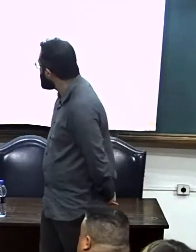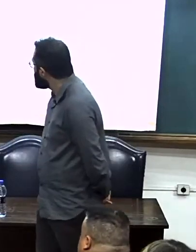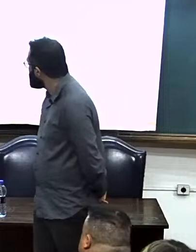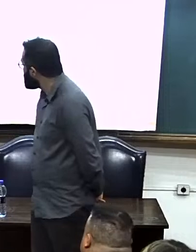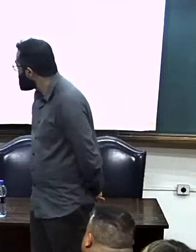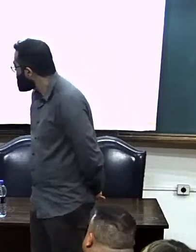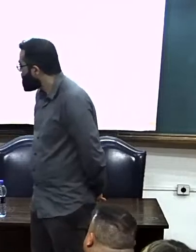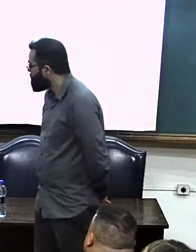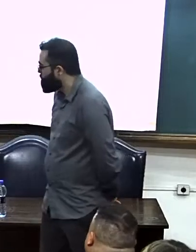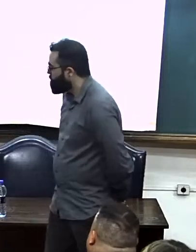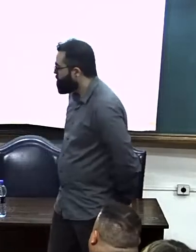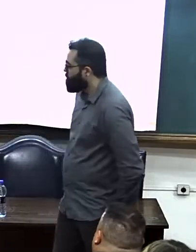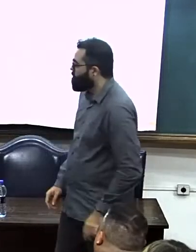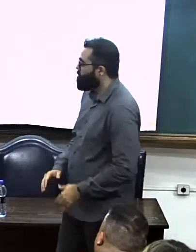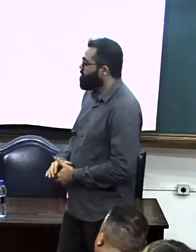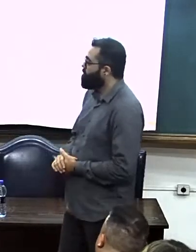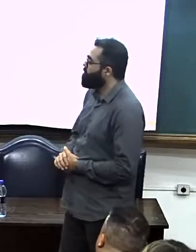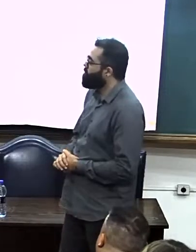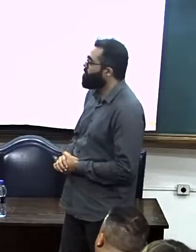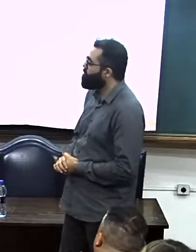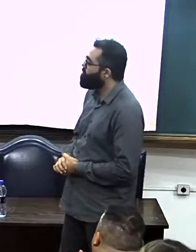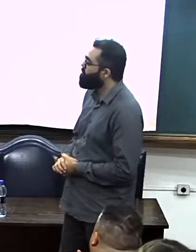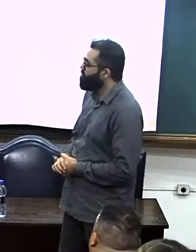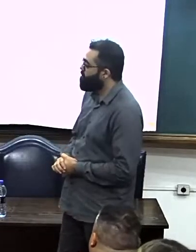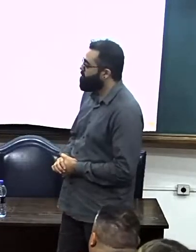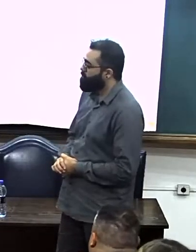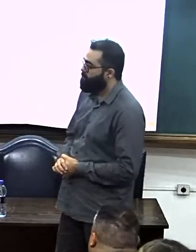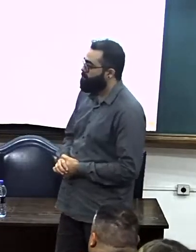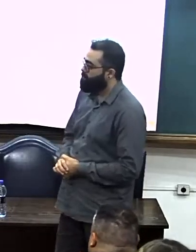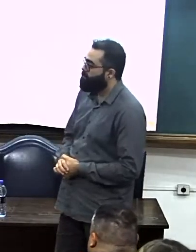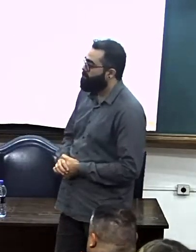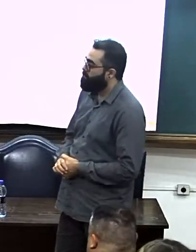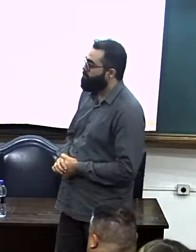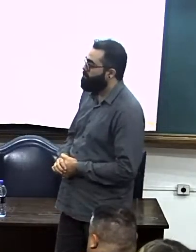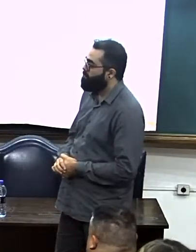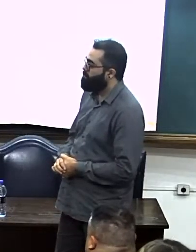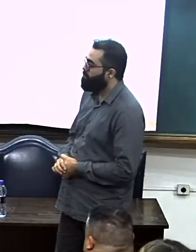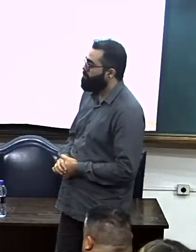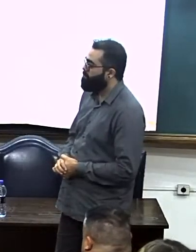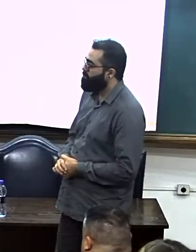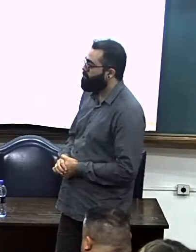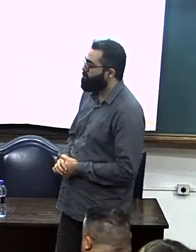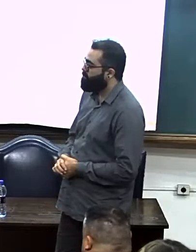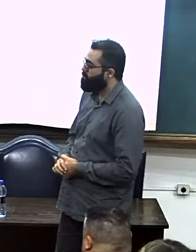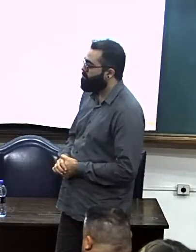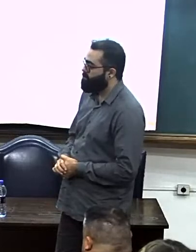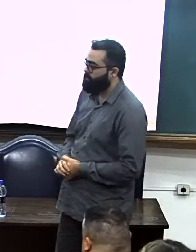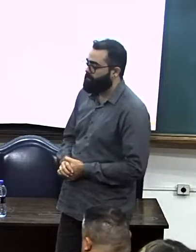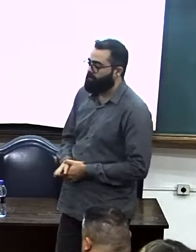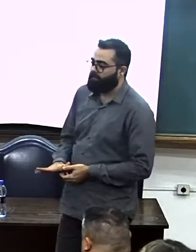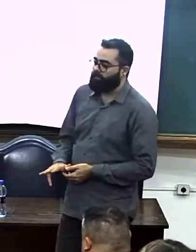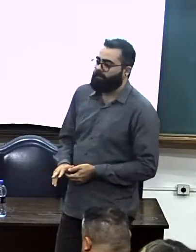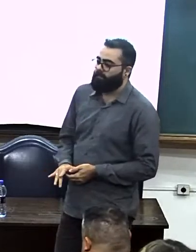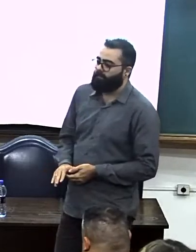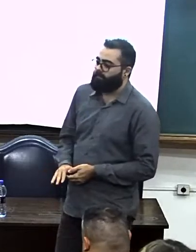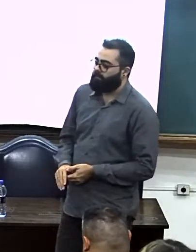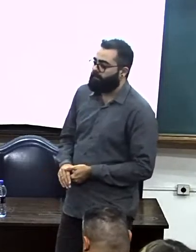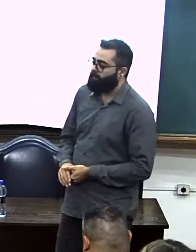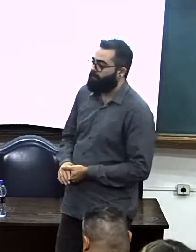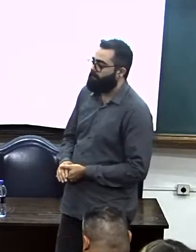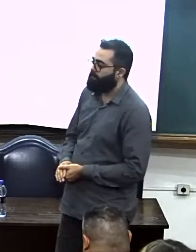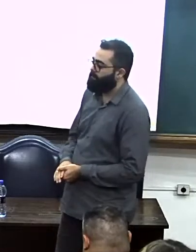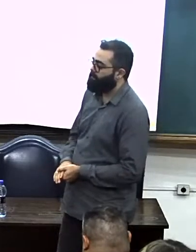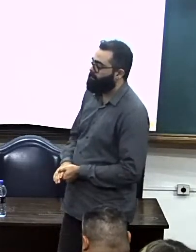a gente verifica um outro padrão de movimento de mandíbula, né, de altura de mandíbula, bem